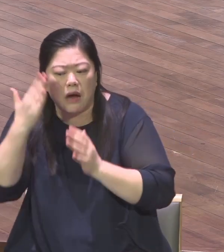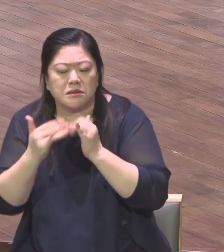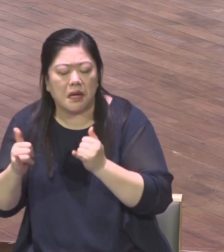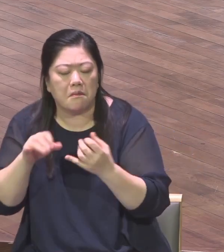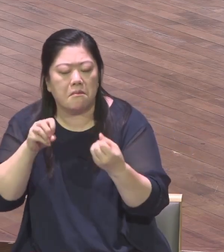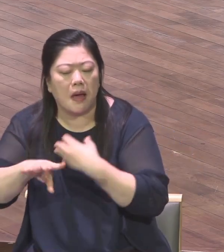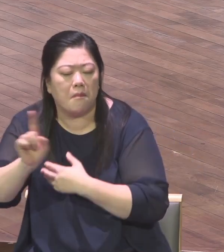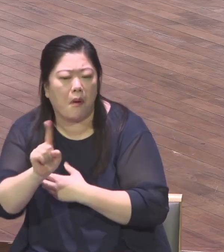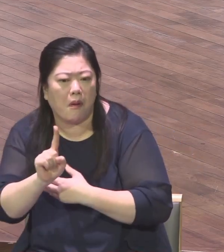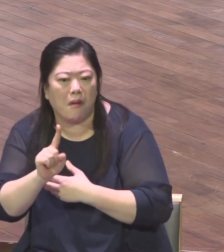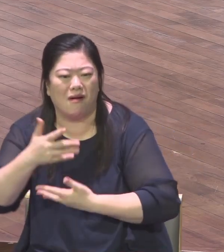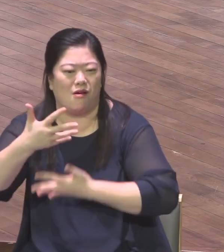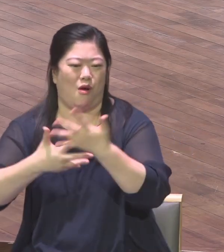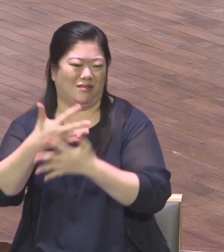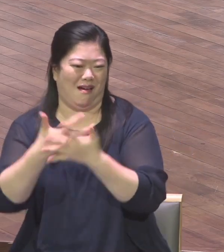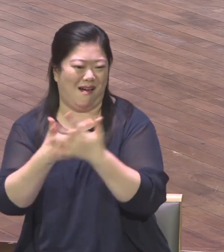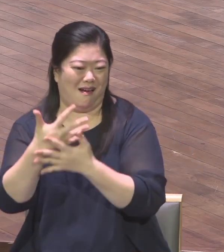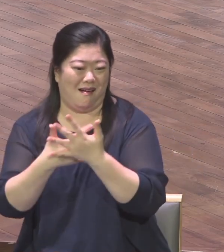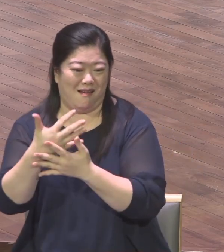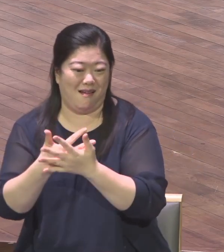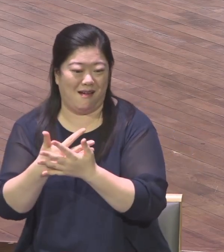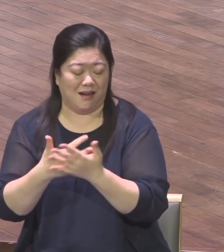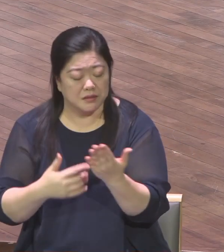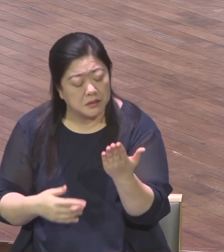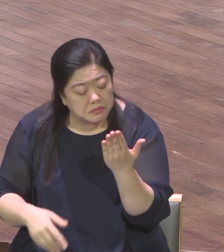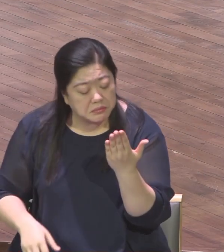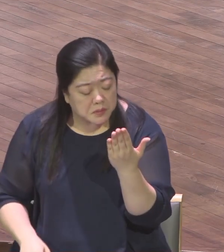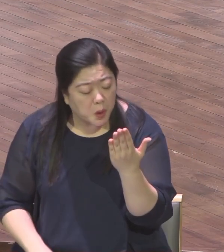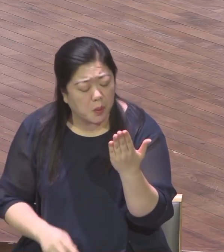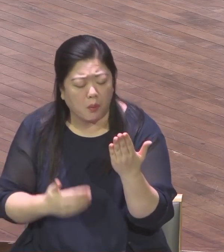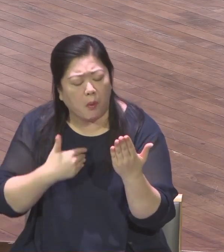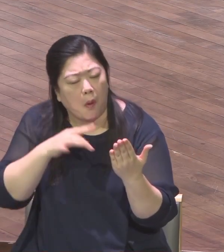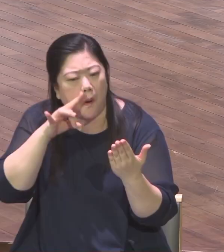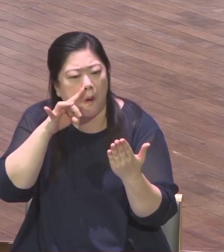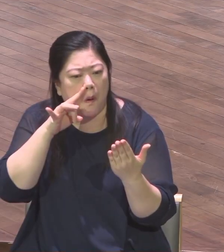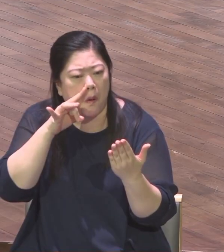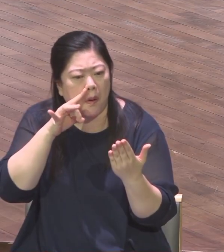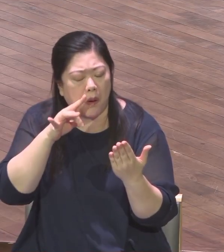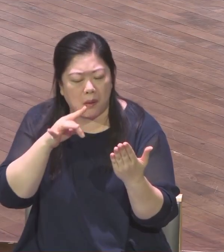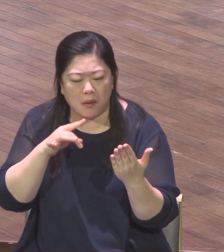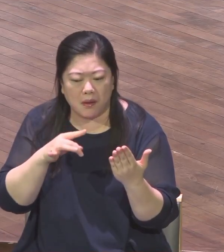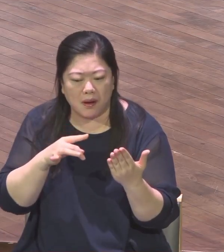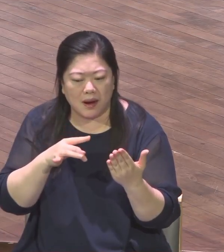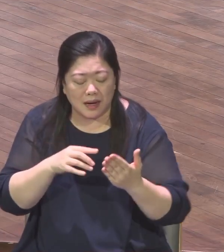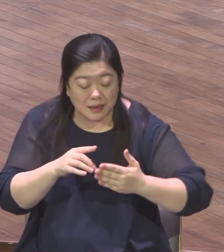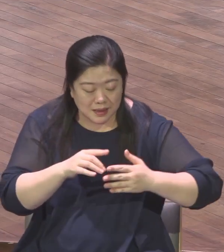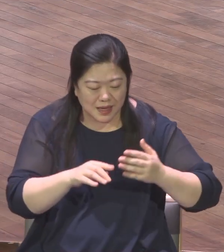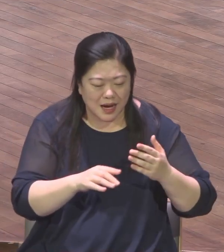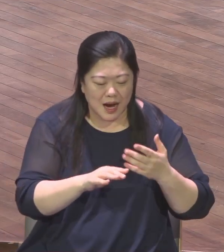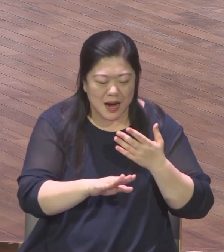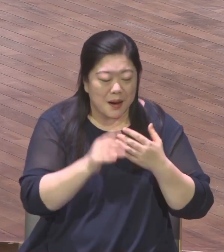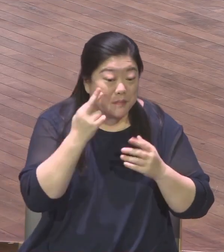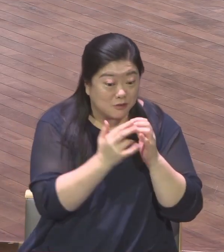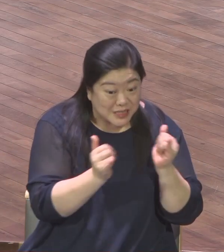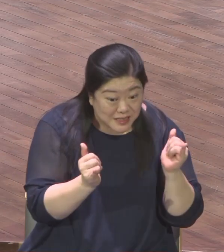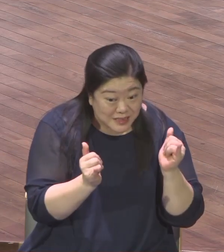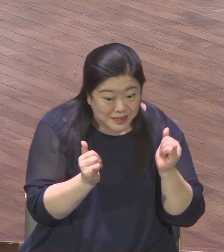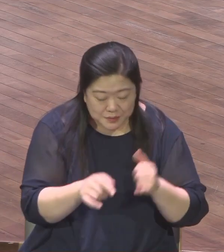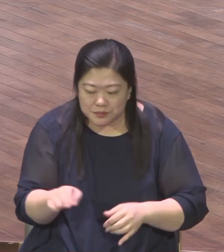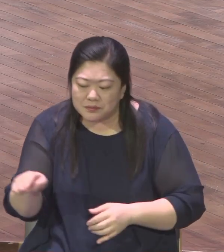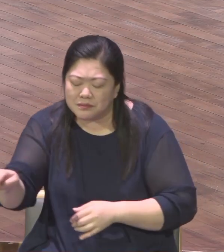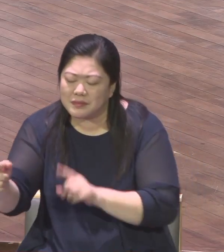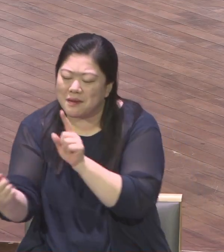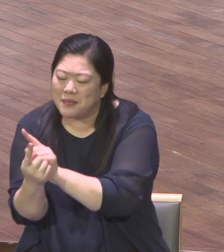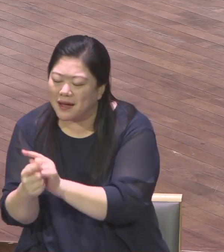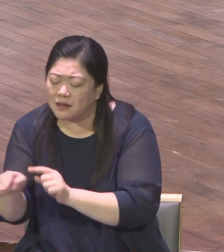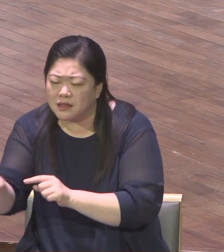합니다. 외국인이 내게 길을 물었을 때 지나가는 초등학생에게 답을 주라고 그렇게